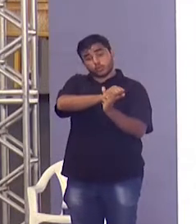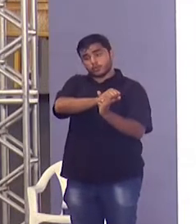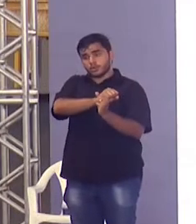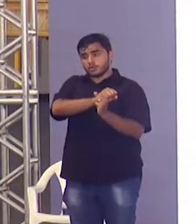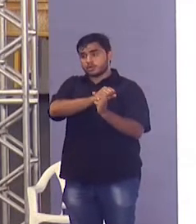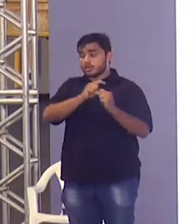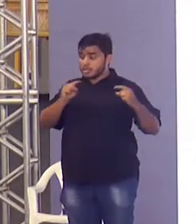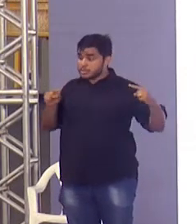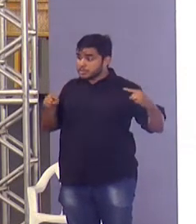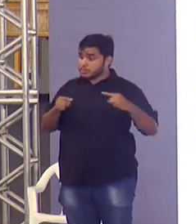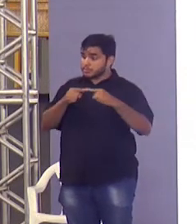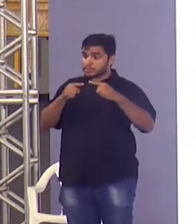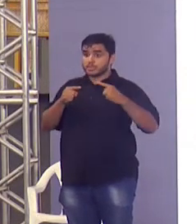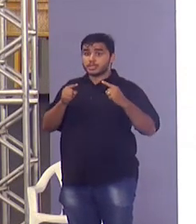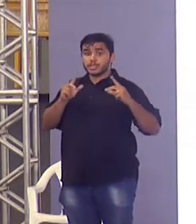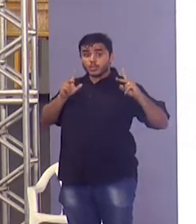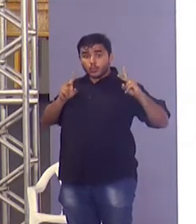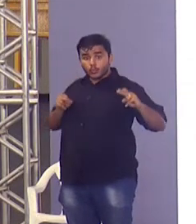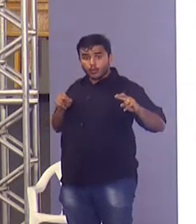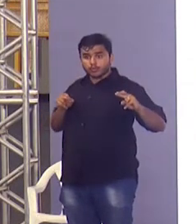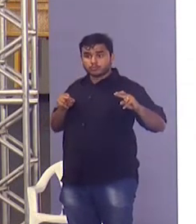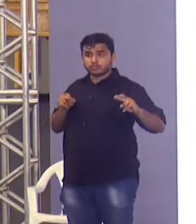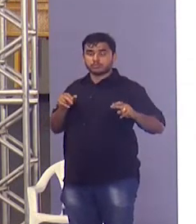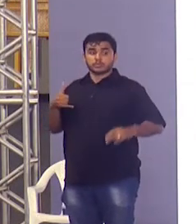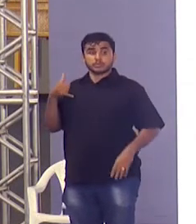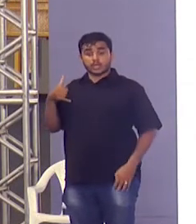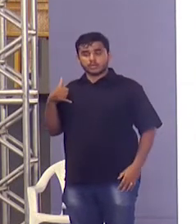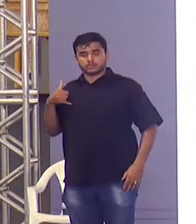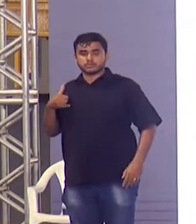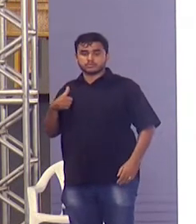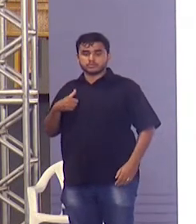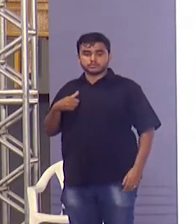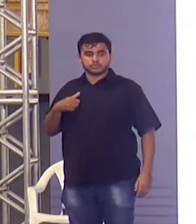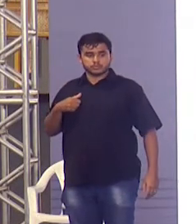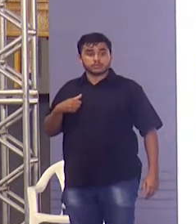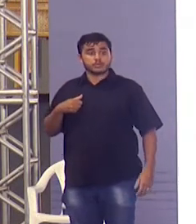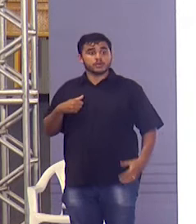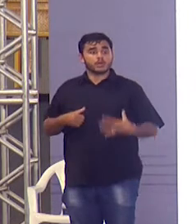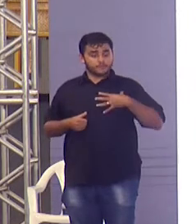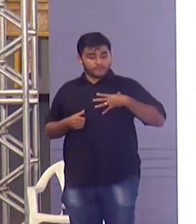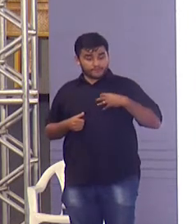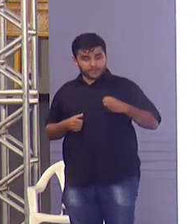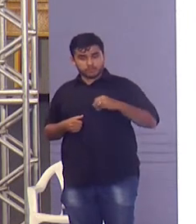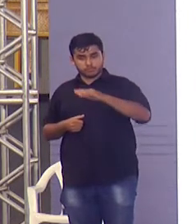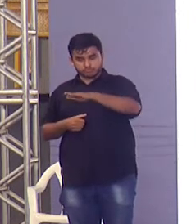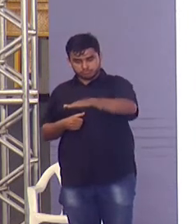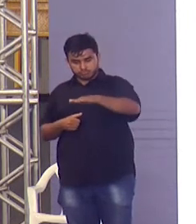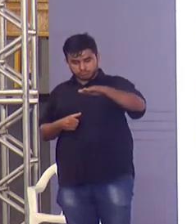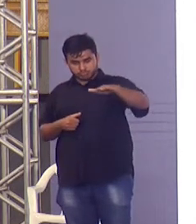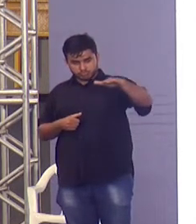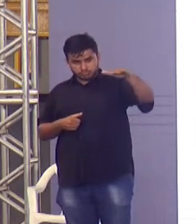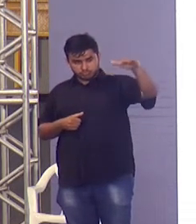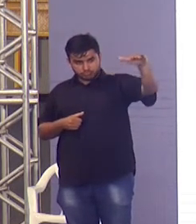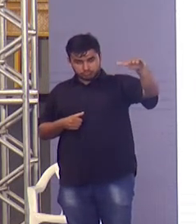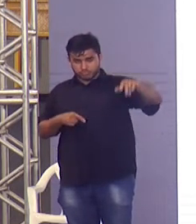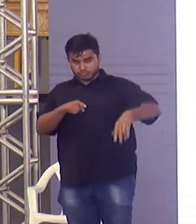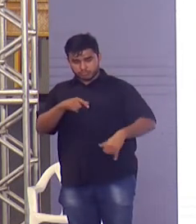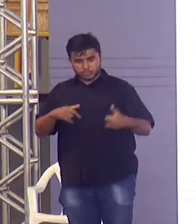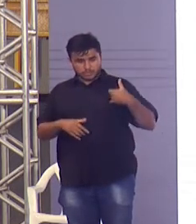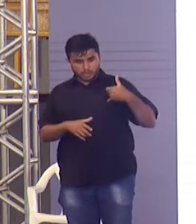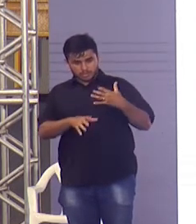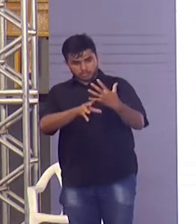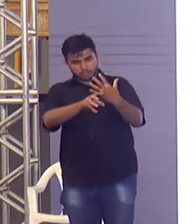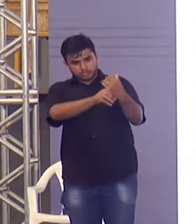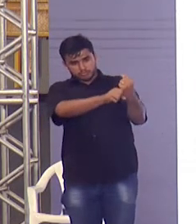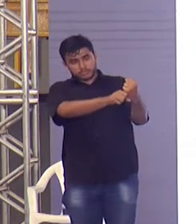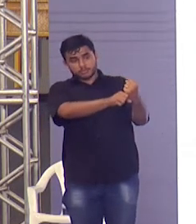Depois de quanto tempo, quando eu somar os filhos, vai dar igual à idade do pai? Se você